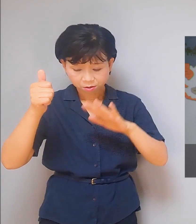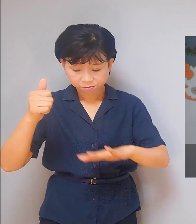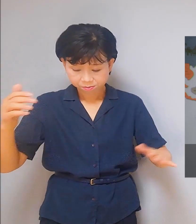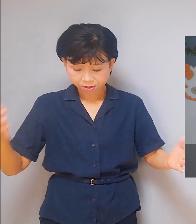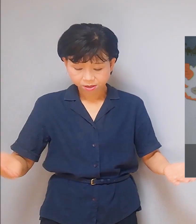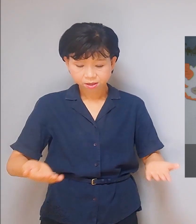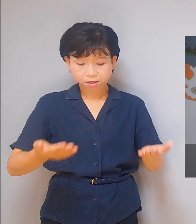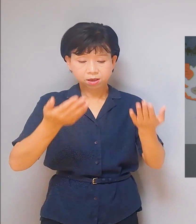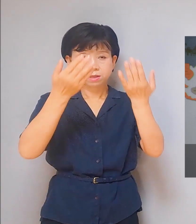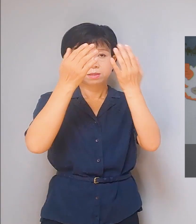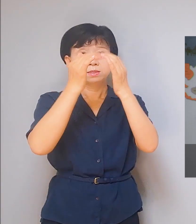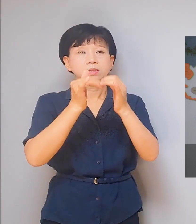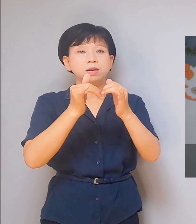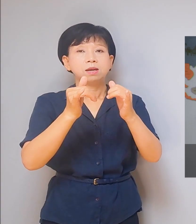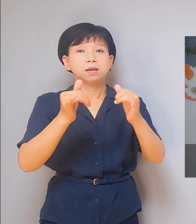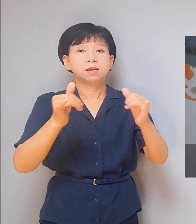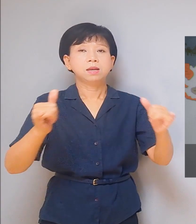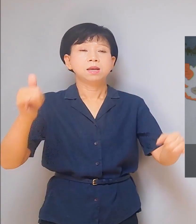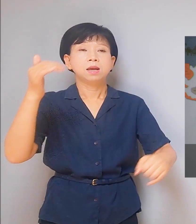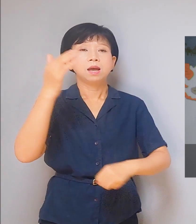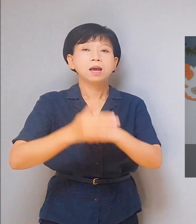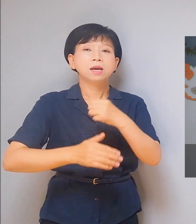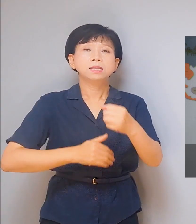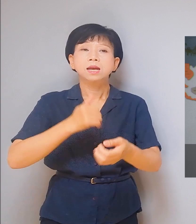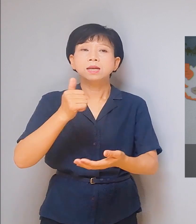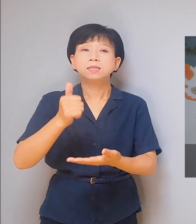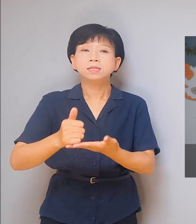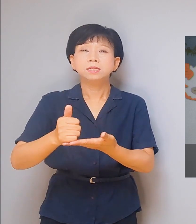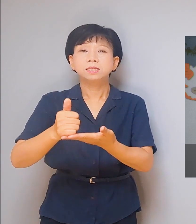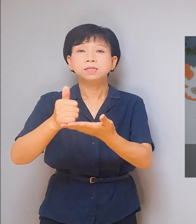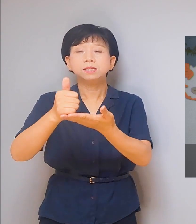찬양과 경배하는 자,